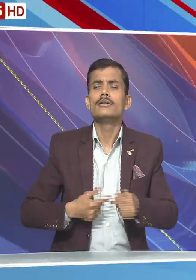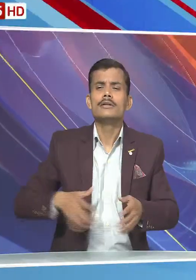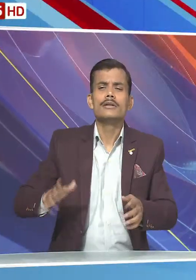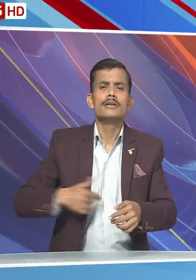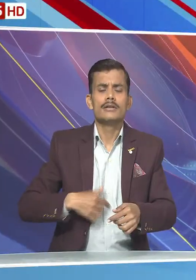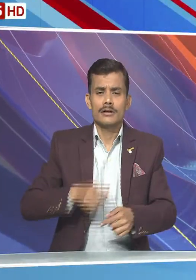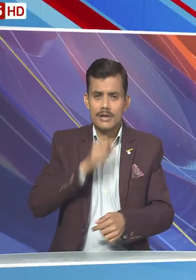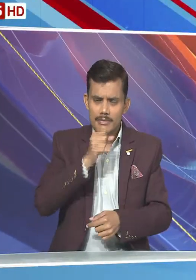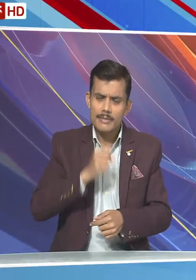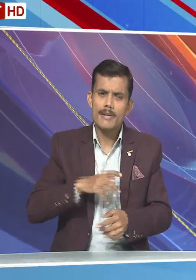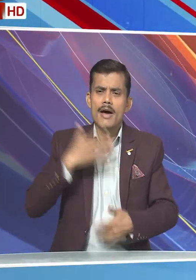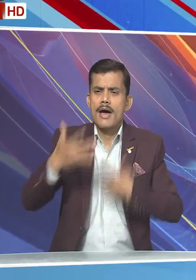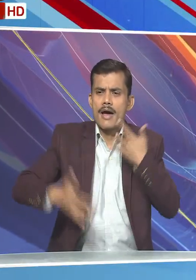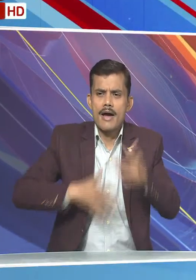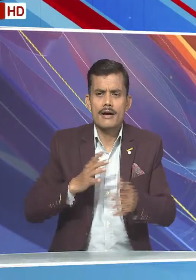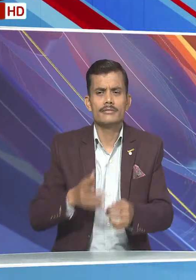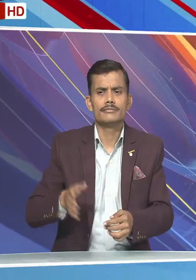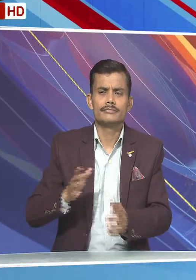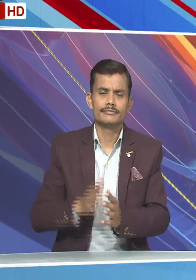अंतरे में थोड़ी कमी लगी।